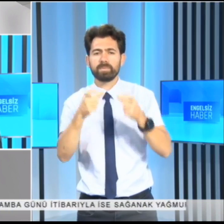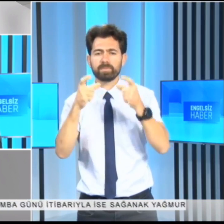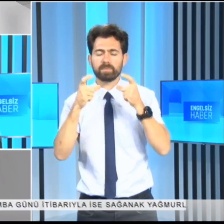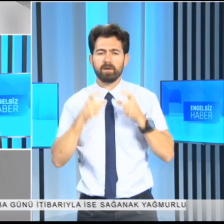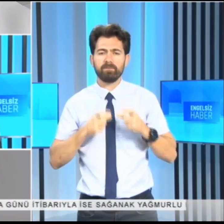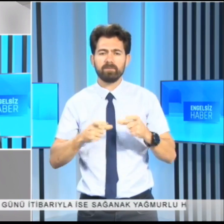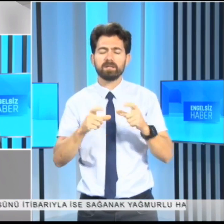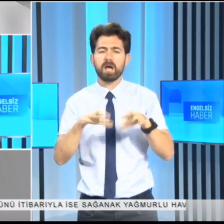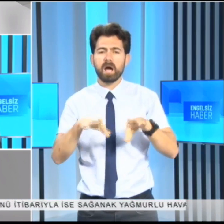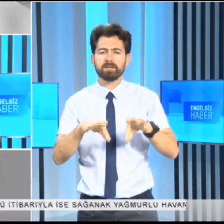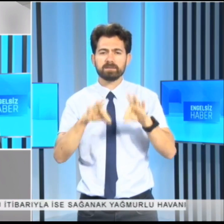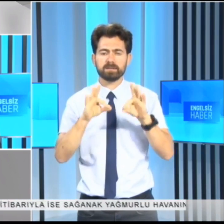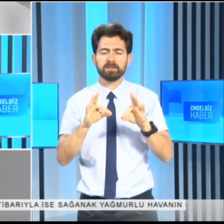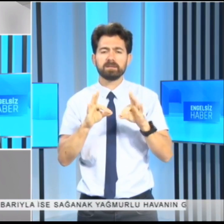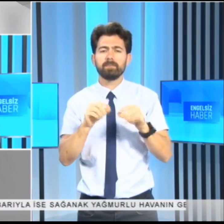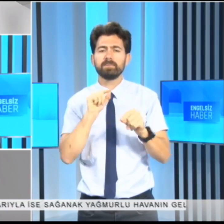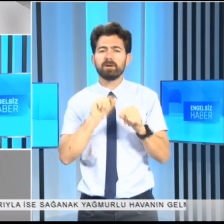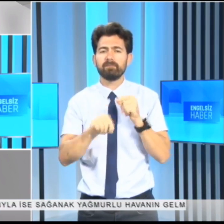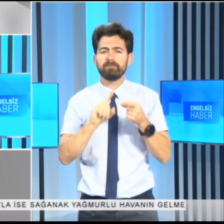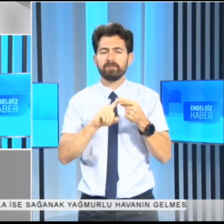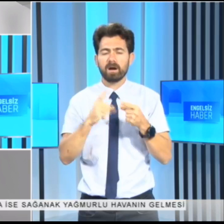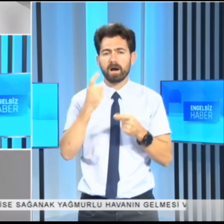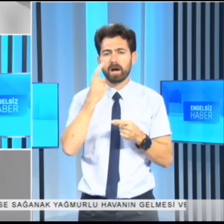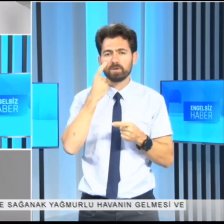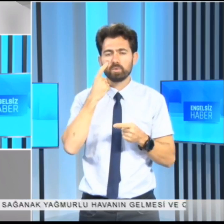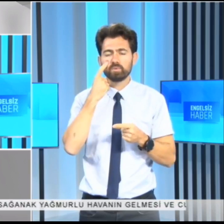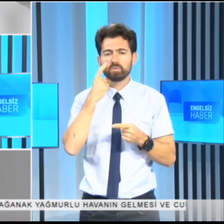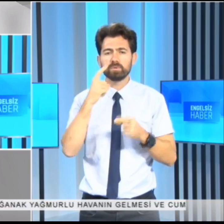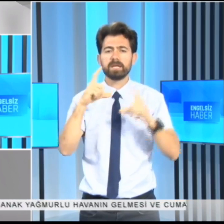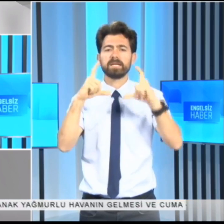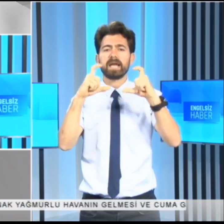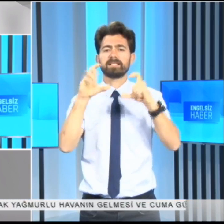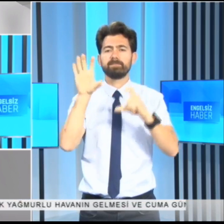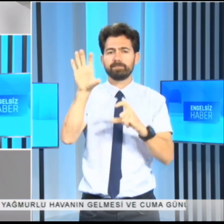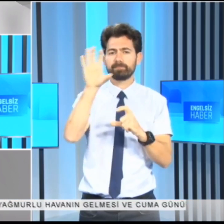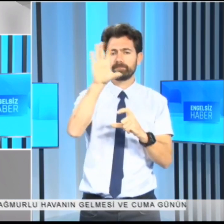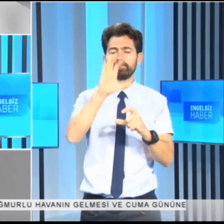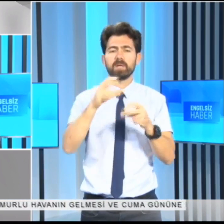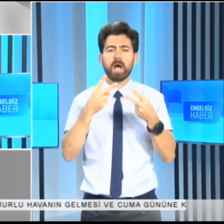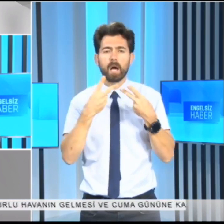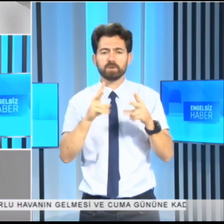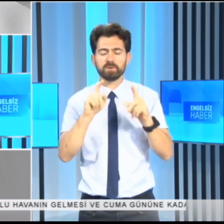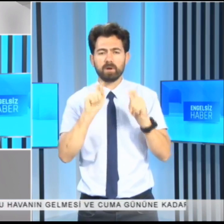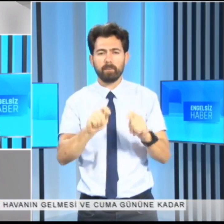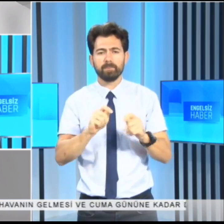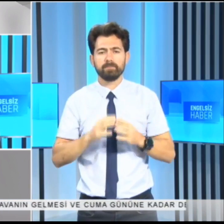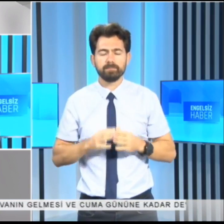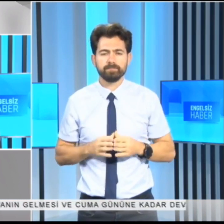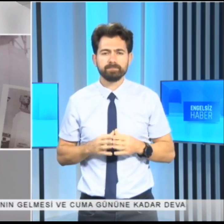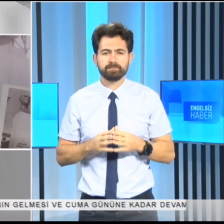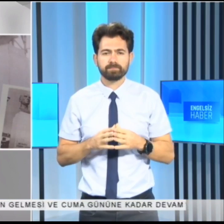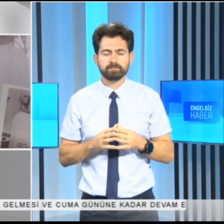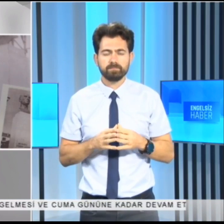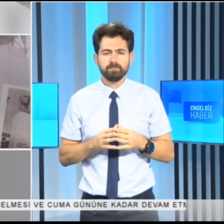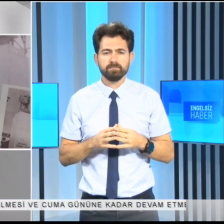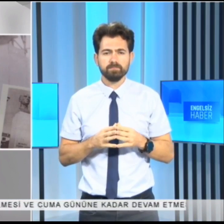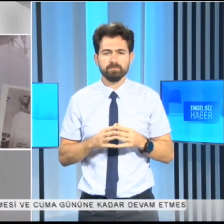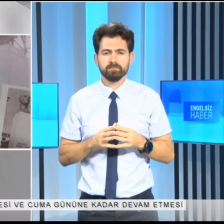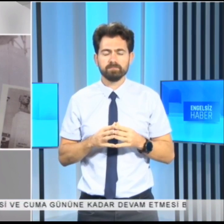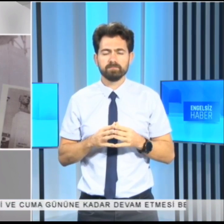Terzioğlu'nun arşivinden hazırlanan Kıbrıs ve Atatürk sergisinin açılışı yapıldı